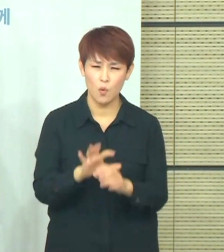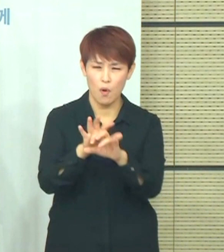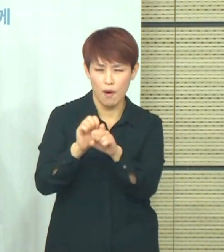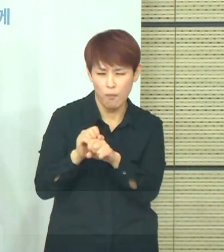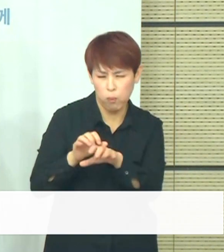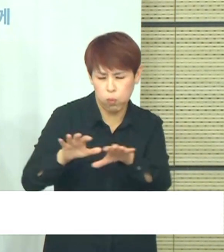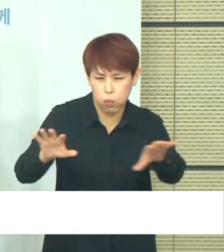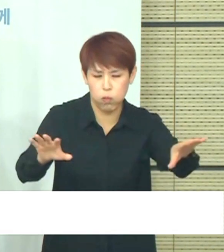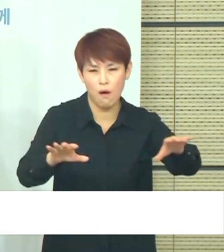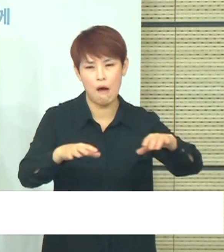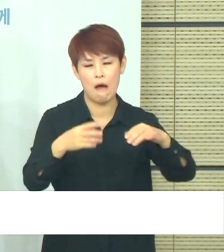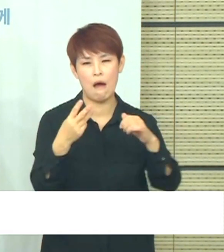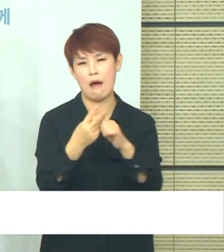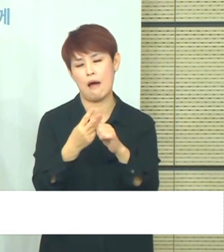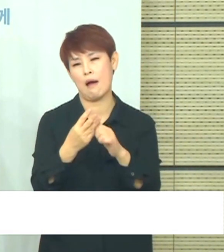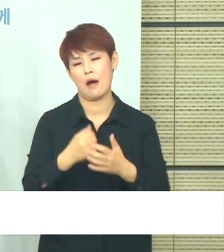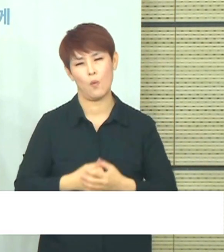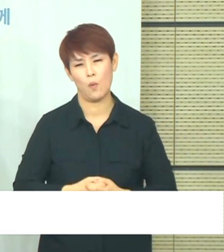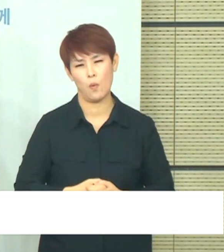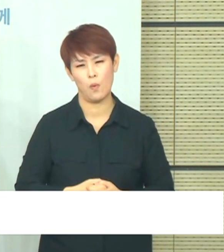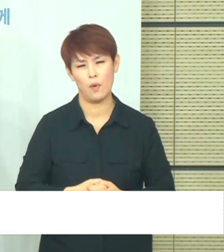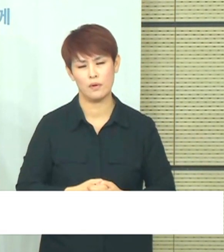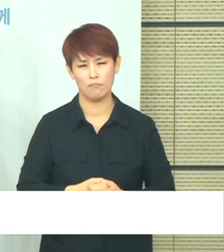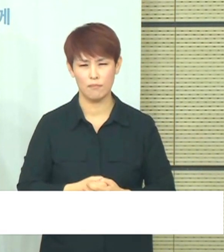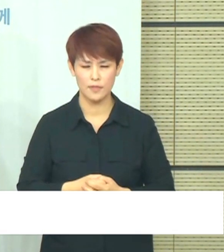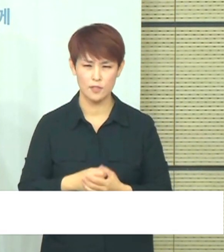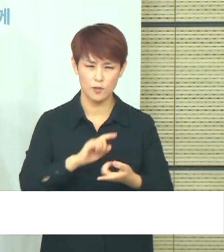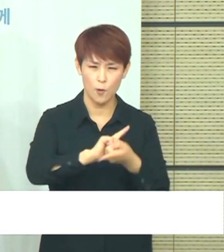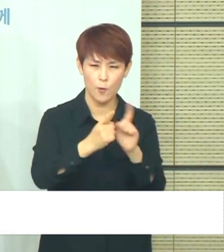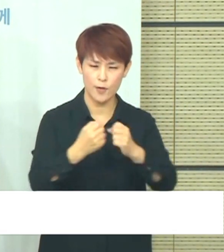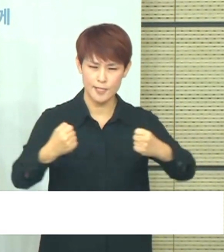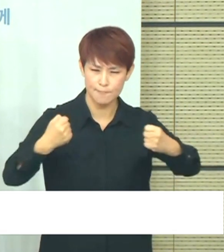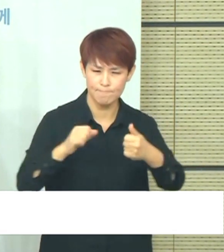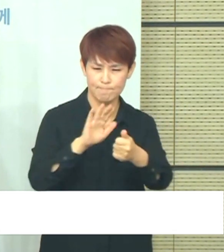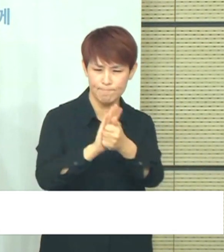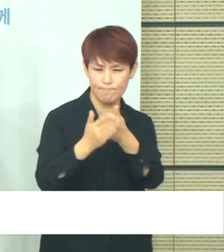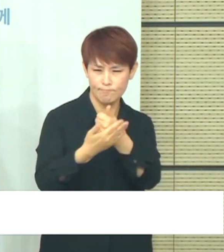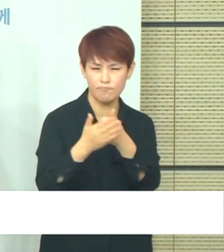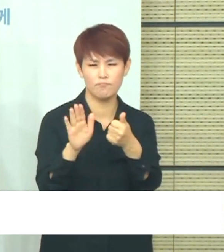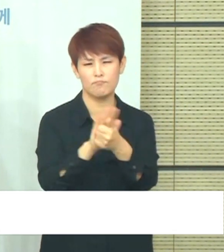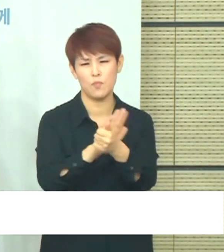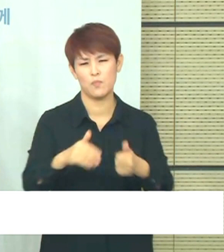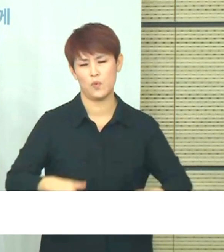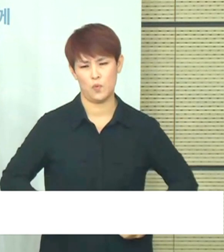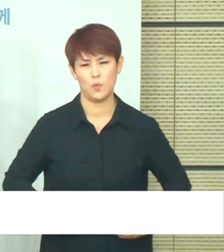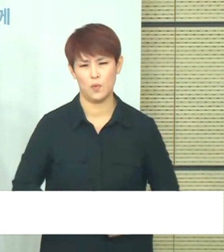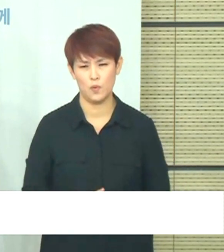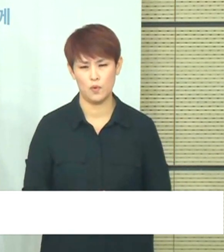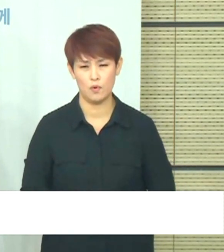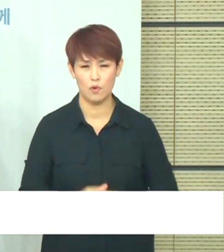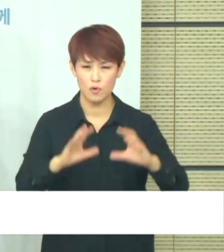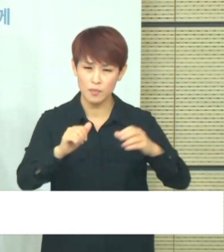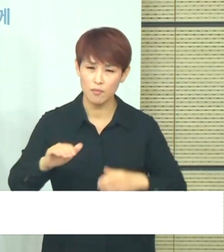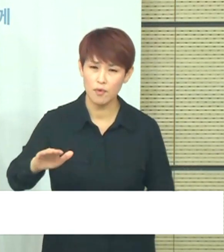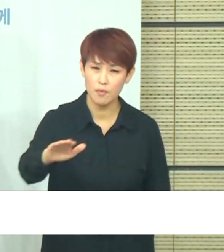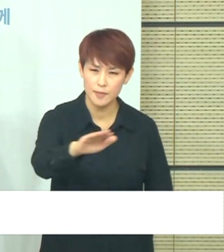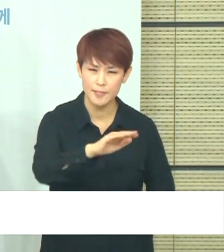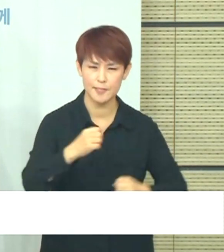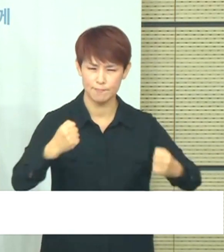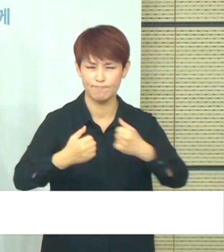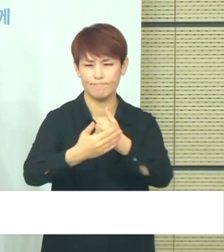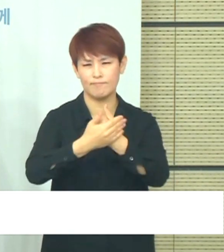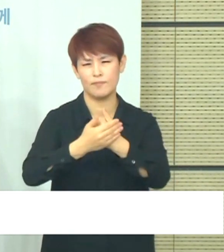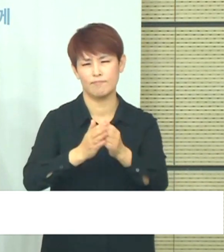현실화되며 지금은 우리 모두를 위한 서로의 협조와 배려가 필요한 상황입니다. 국민 여러분들의